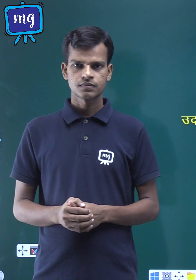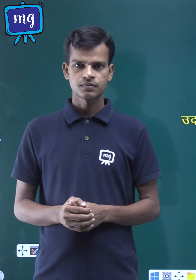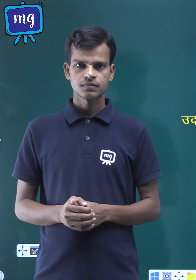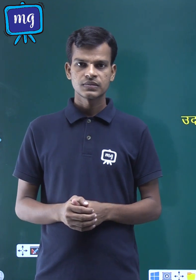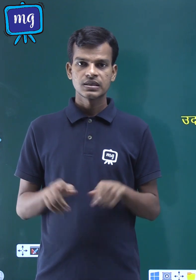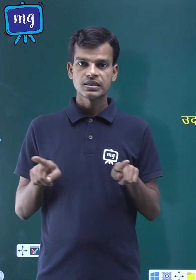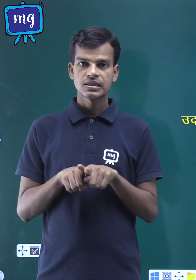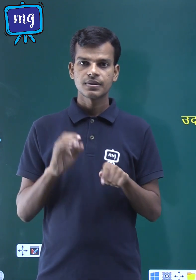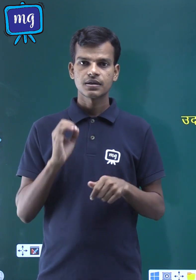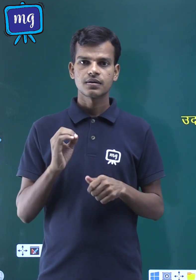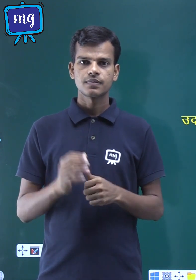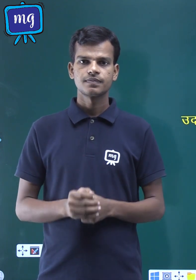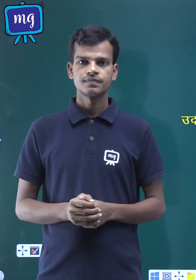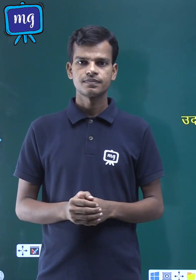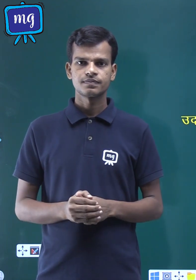समीकरण